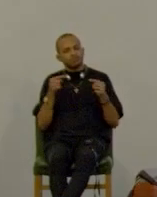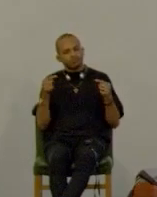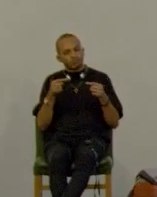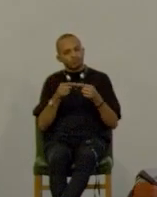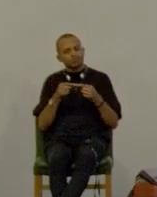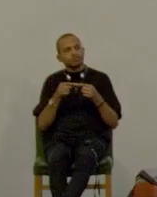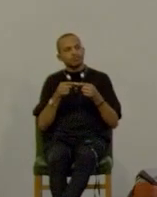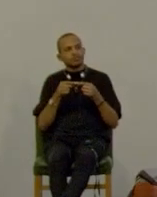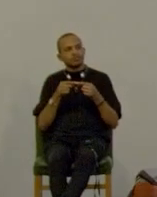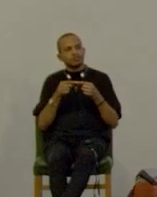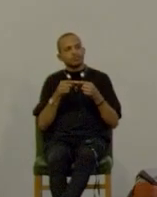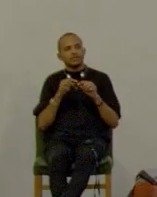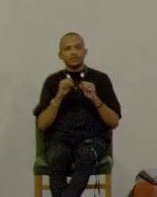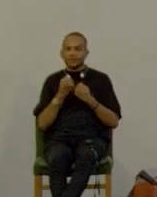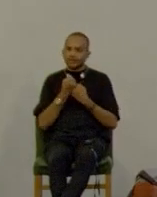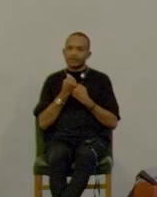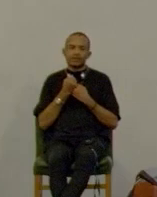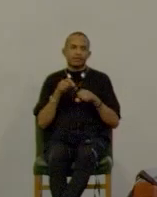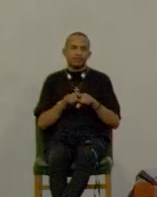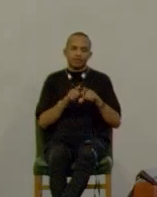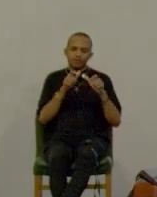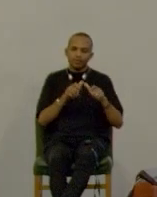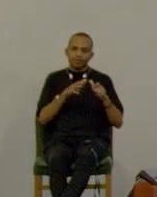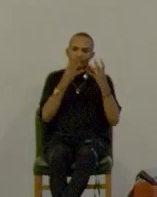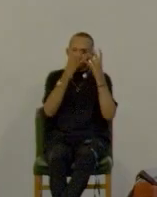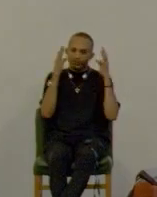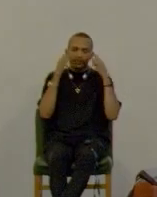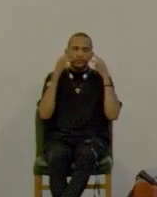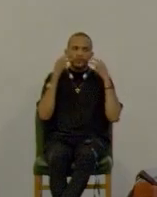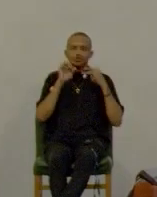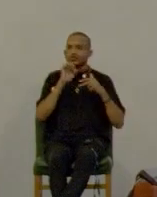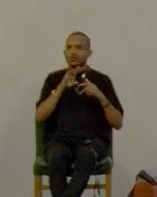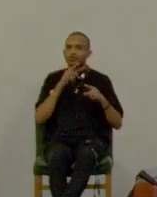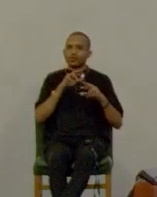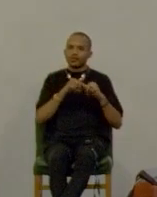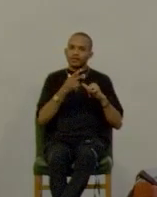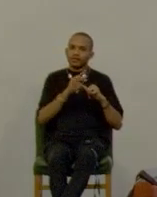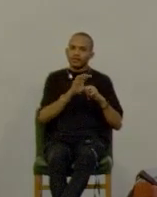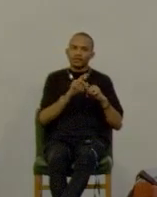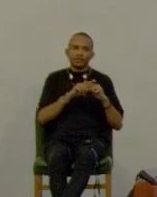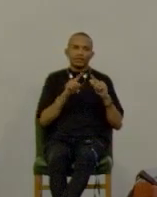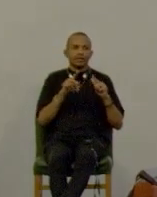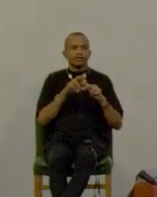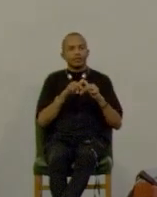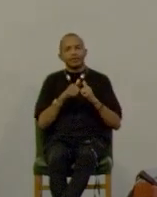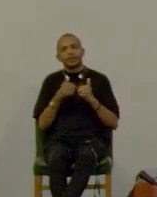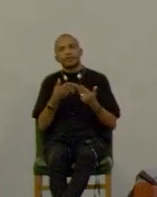cruzar e defender a demarcação de uma terra indígena, não só pela demarcação, mas por